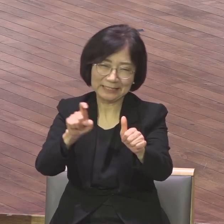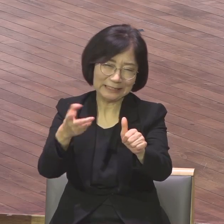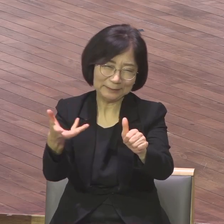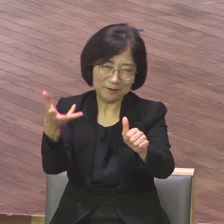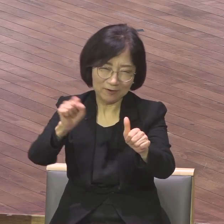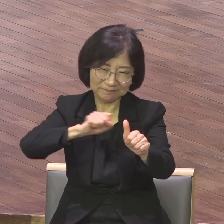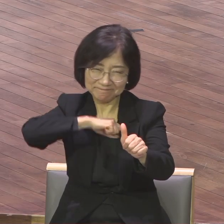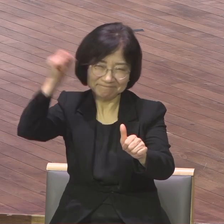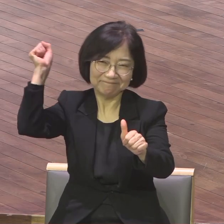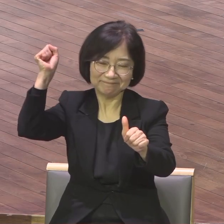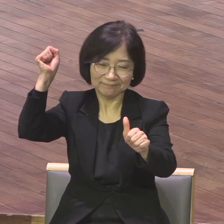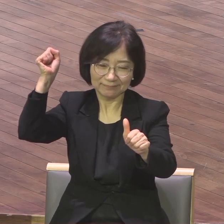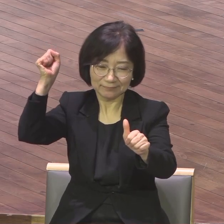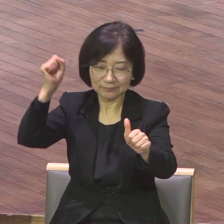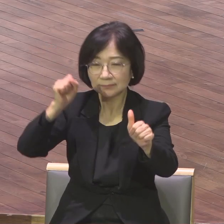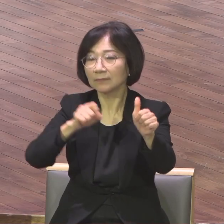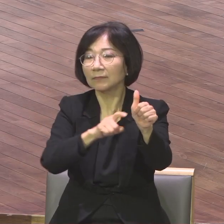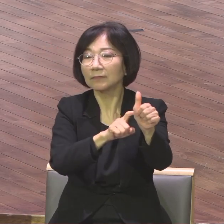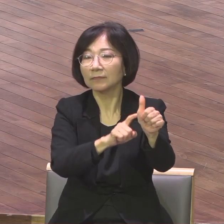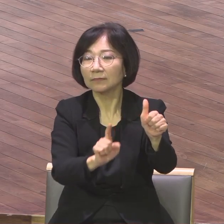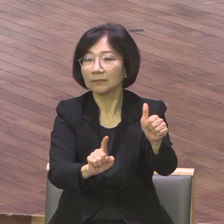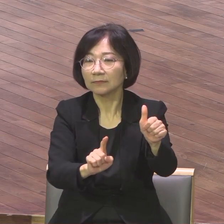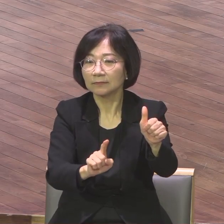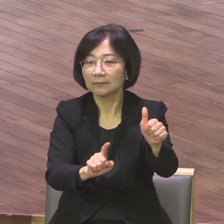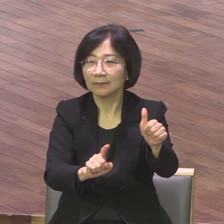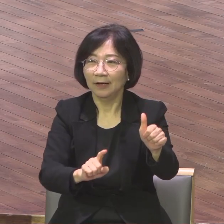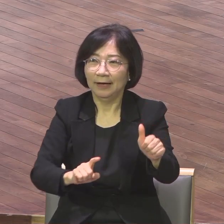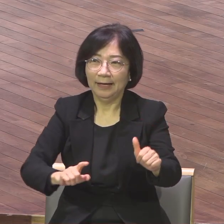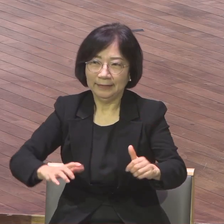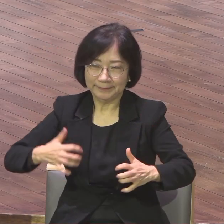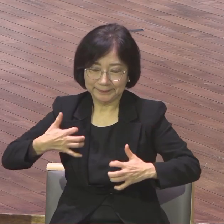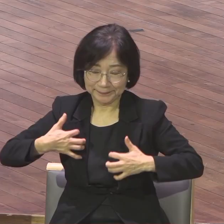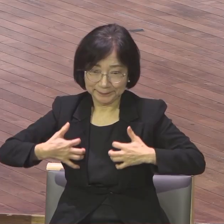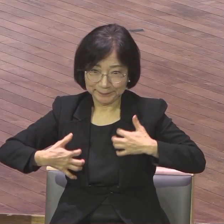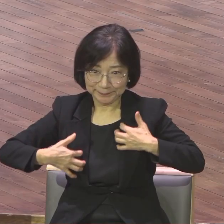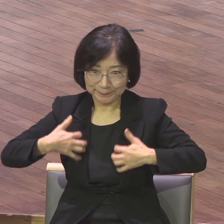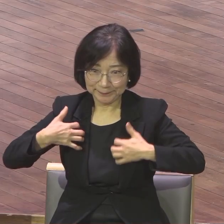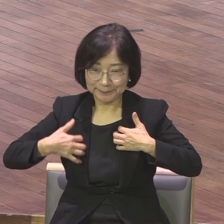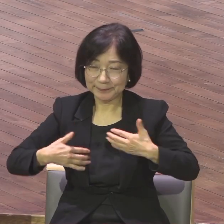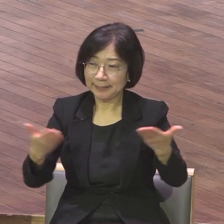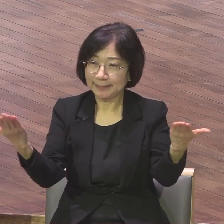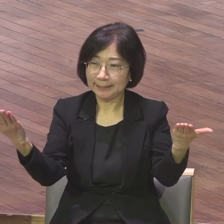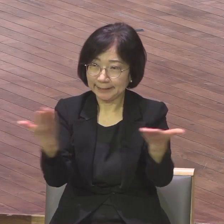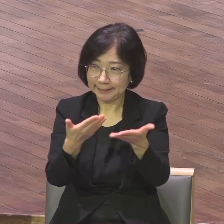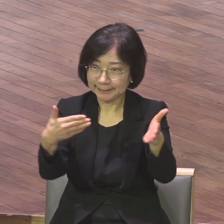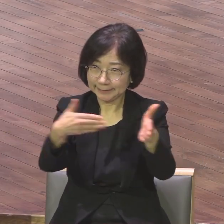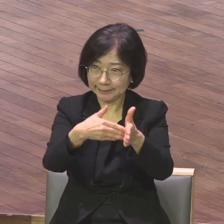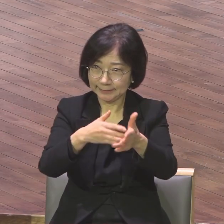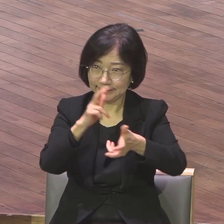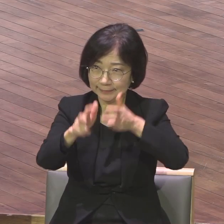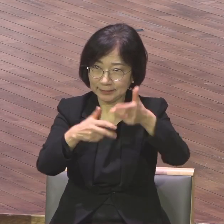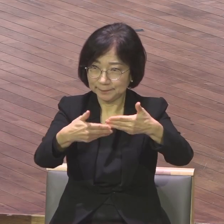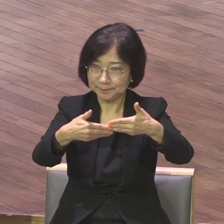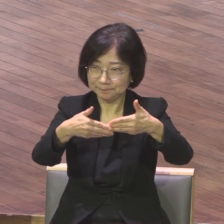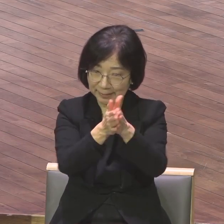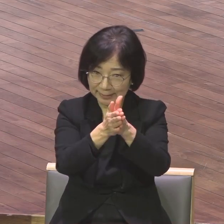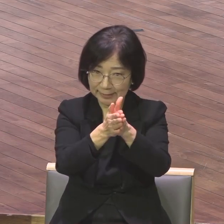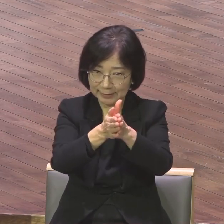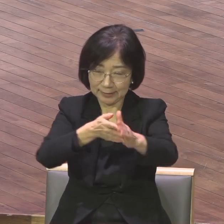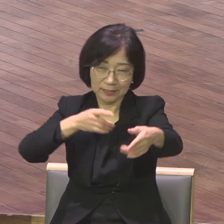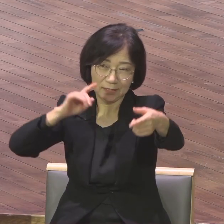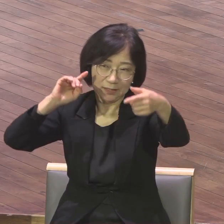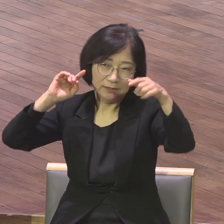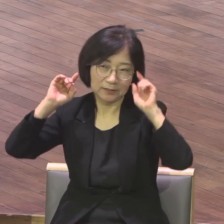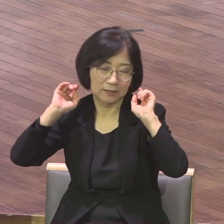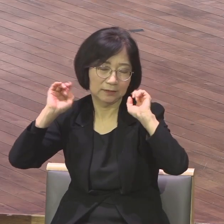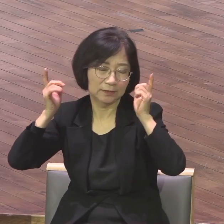딱 확보되니까 정말로 그때부터 일을 안 했어요. 다 사업 다 접어버려. 그때부터 이제 막